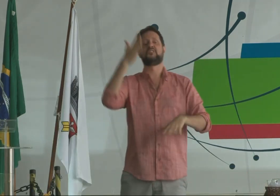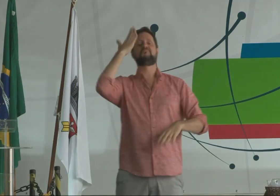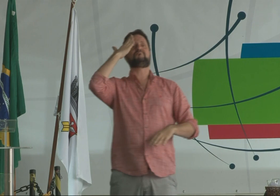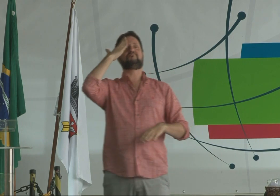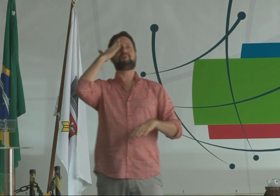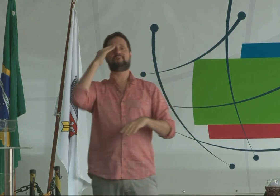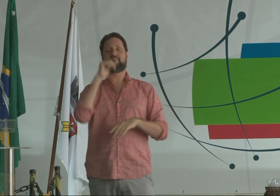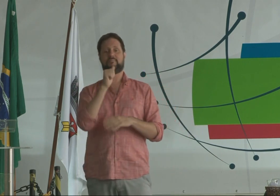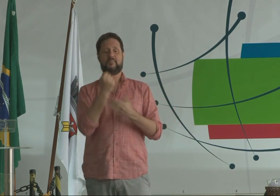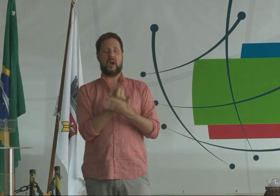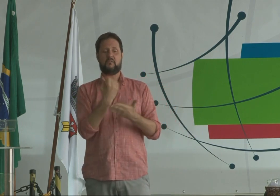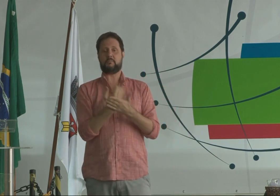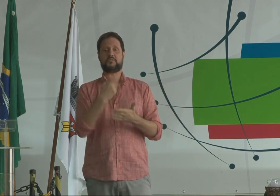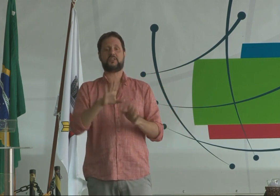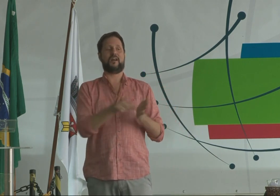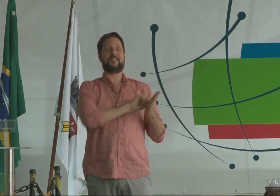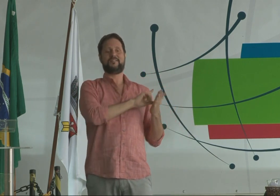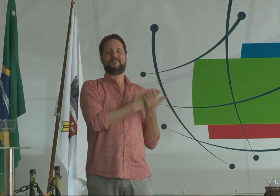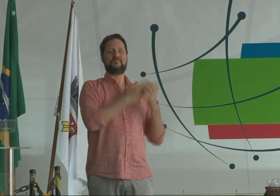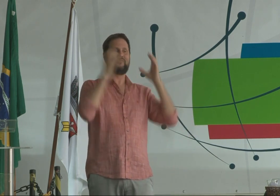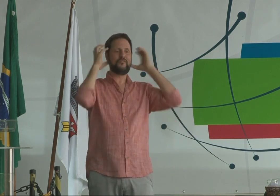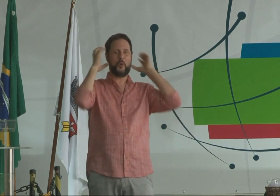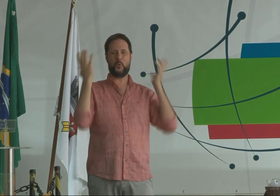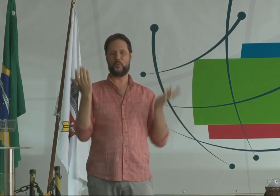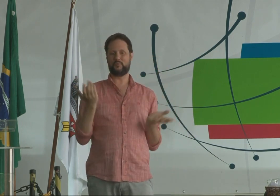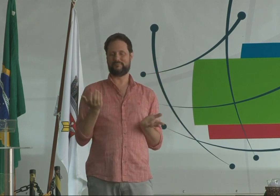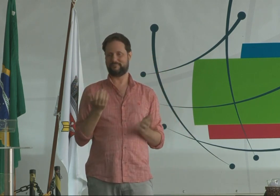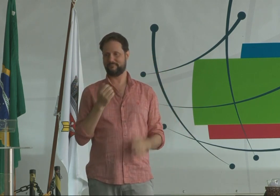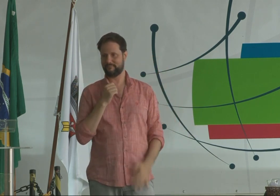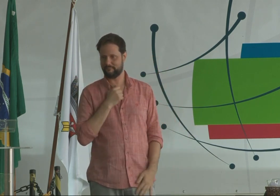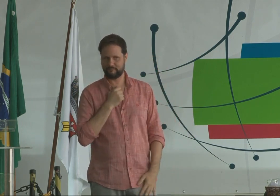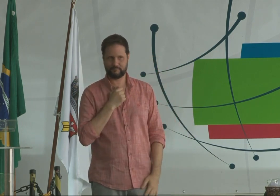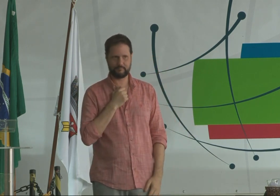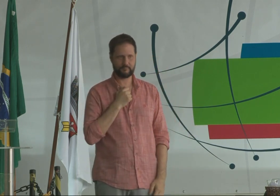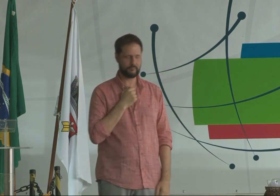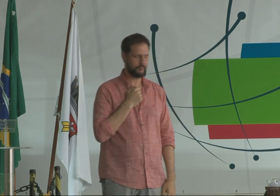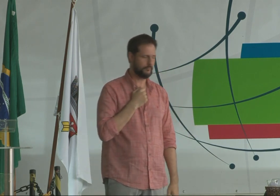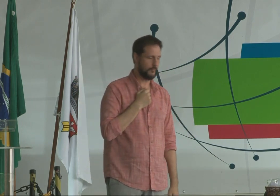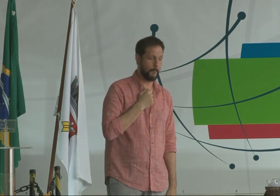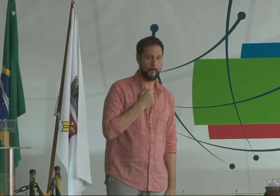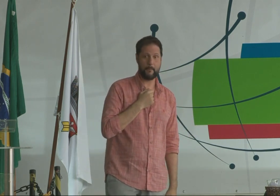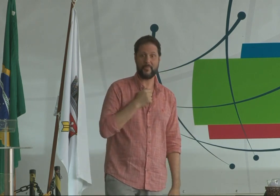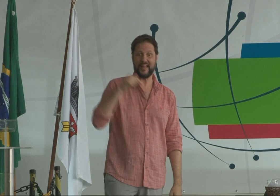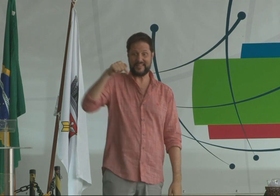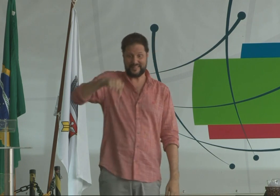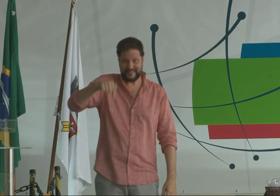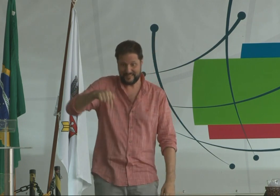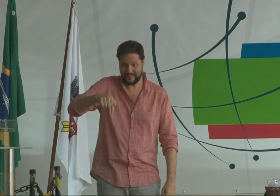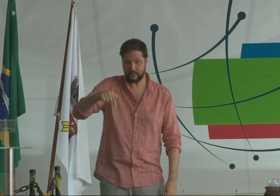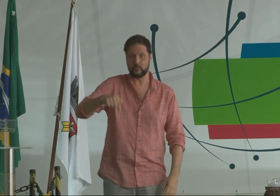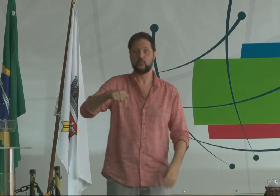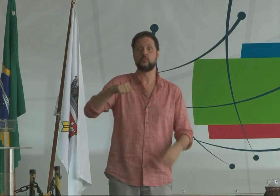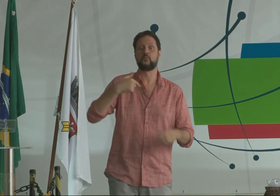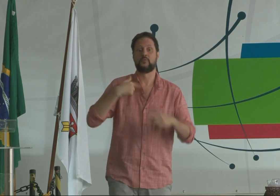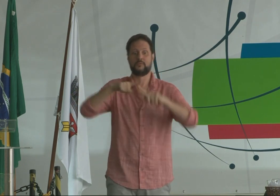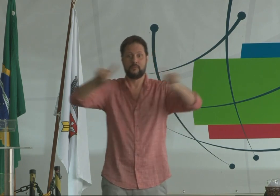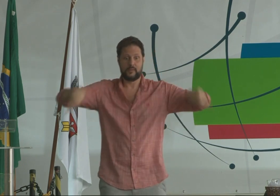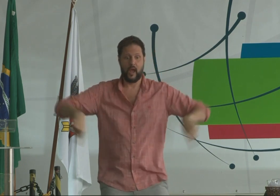por causa disso. Então, quando eu entrei na escola, eu já tinha esse processo de aprendização, eu tive um acompanhamento antes para tentar acompanhar pela língua oral.